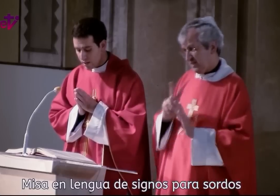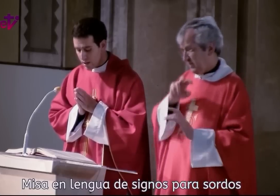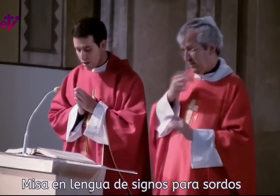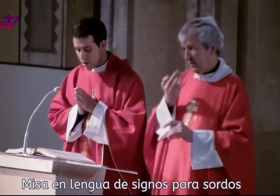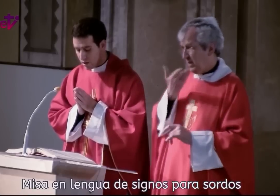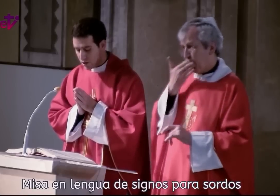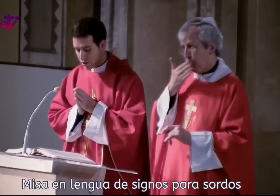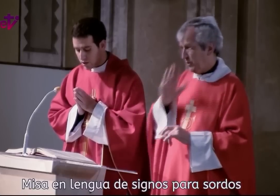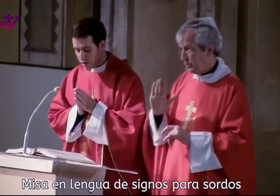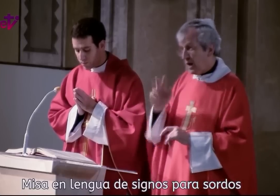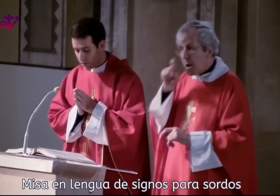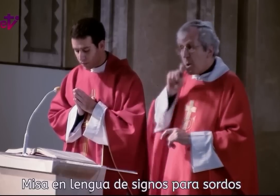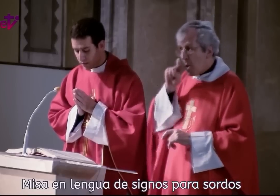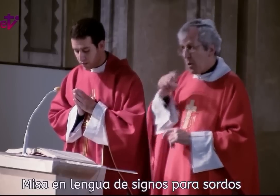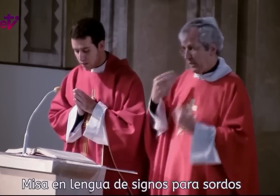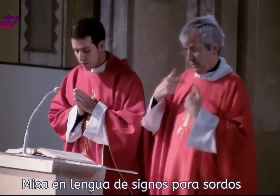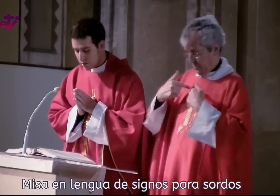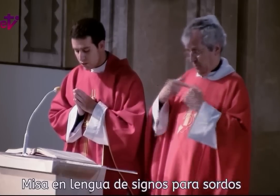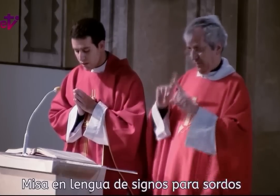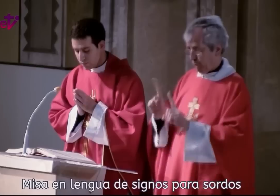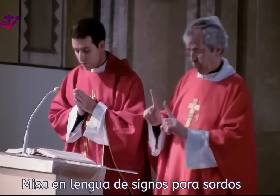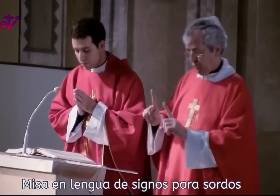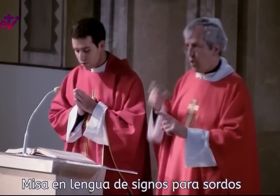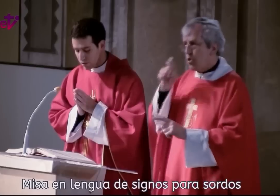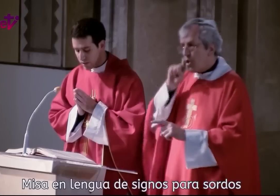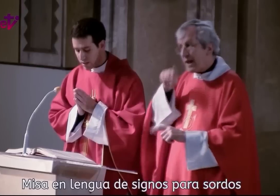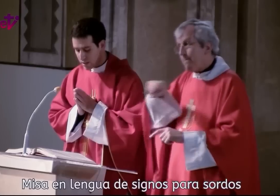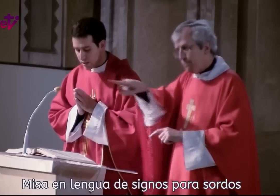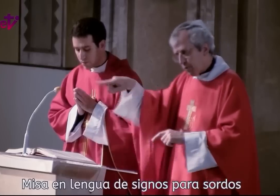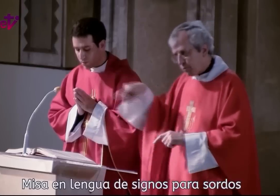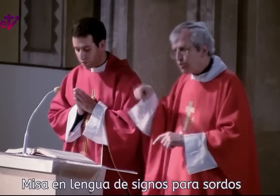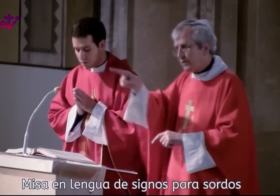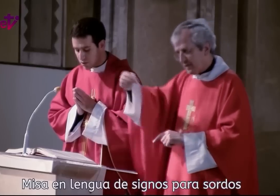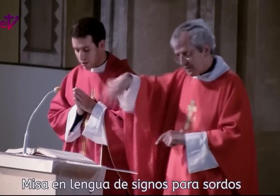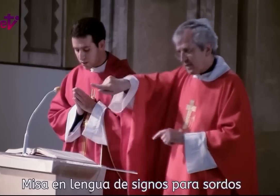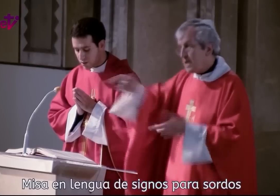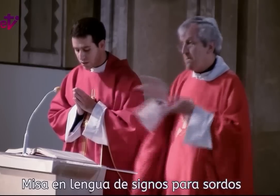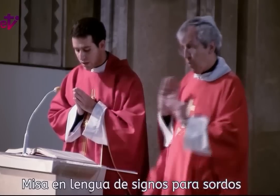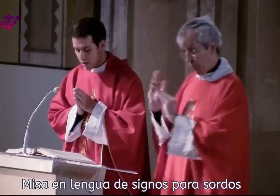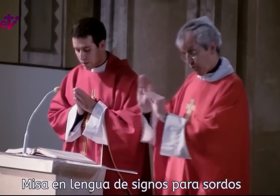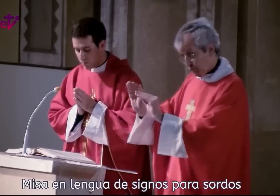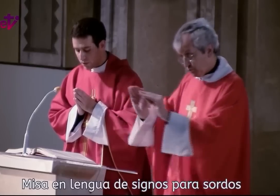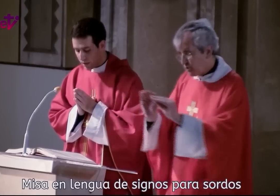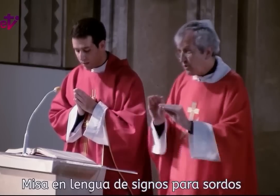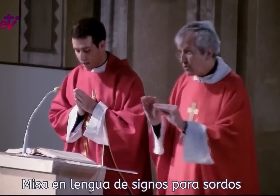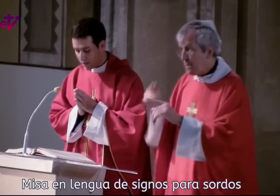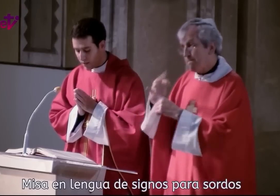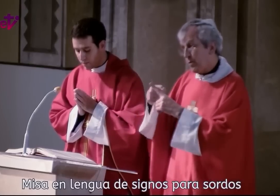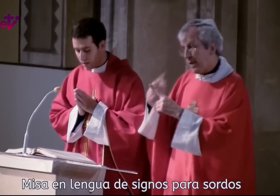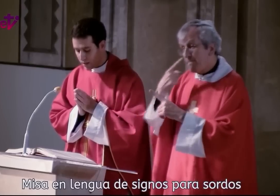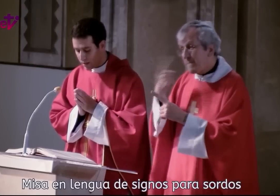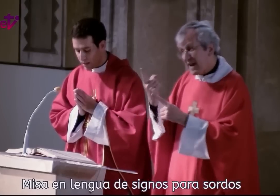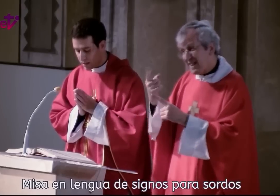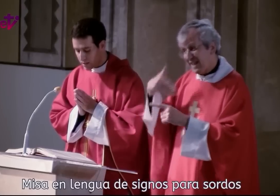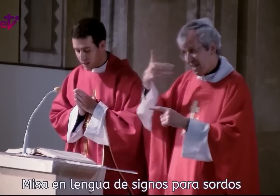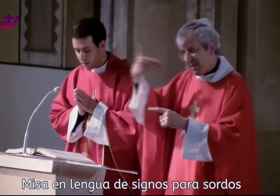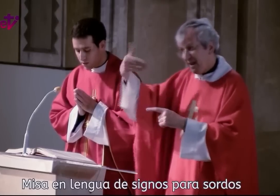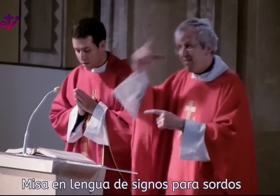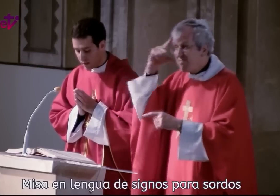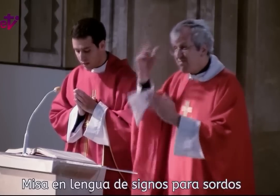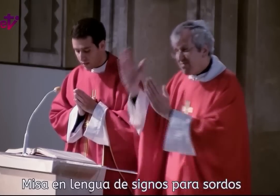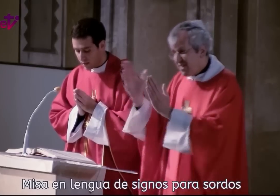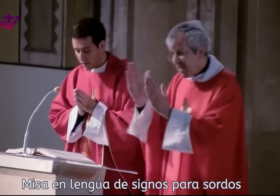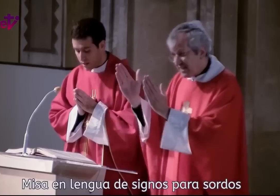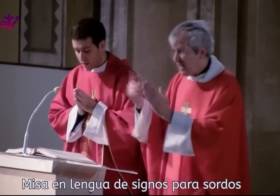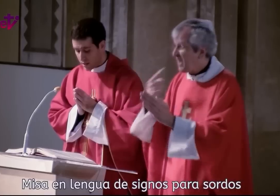Jerusalén, no lloréis por mí, llorad por vosotras y por vuestros hijos, porque mirad que vienen días en los